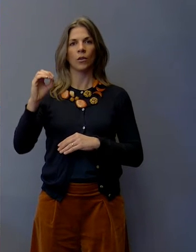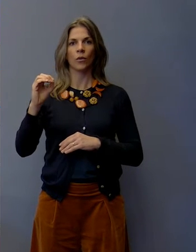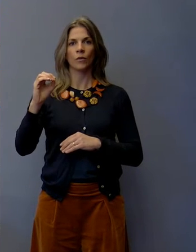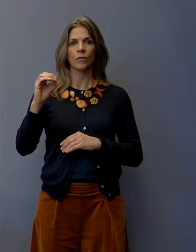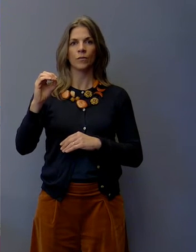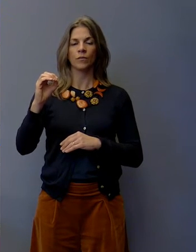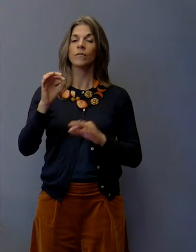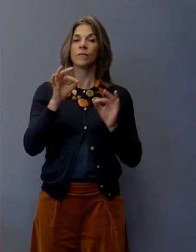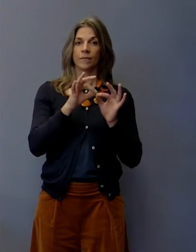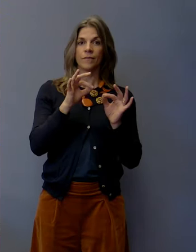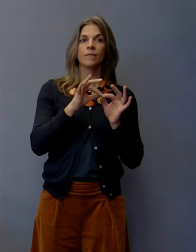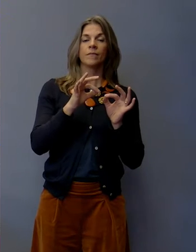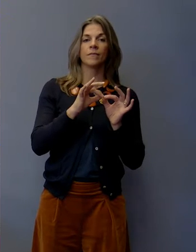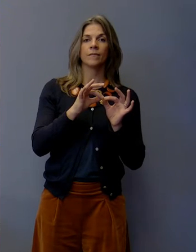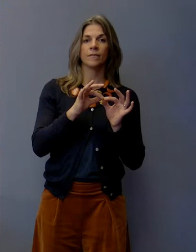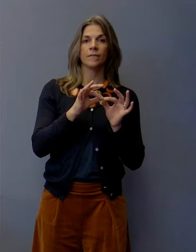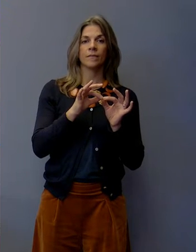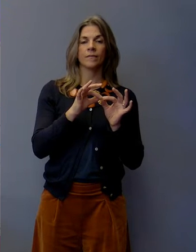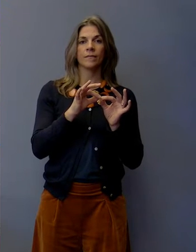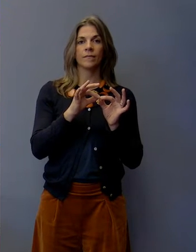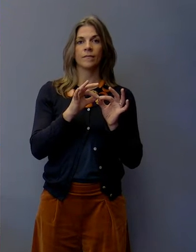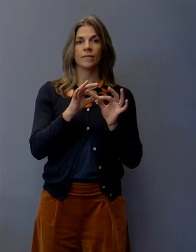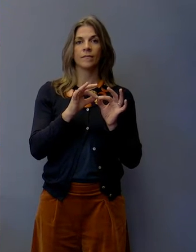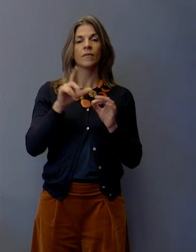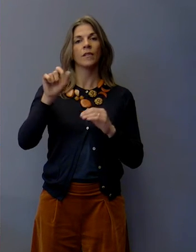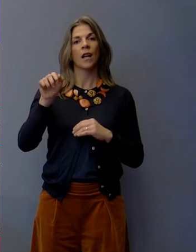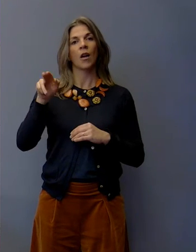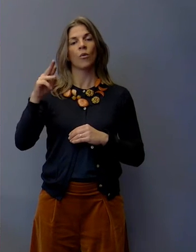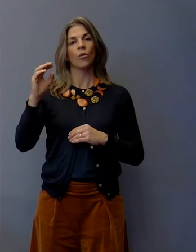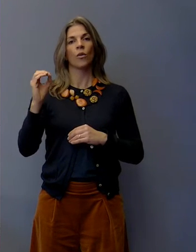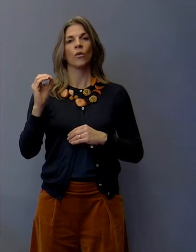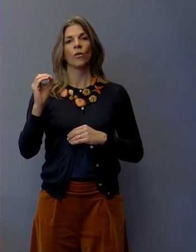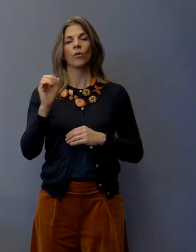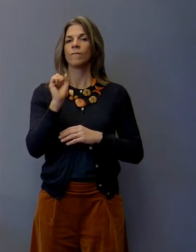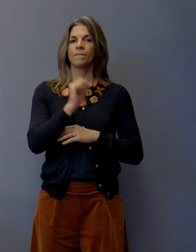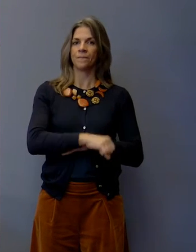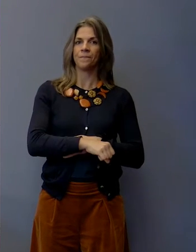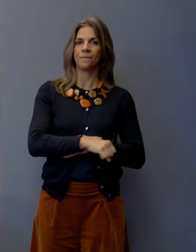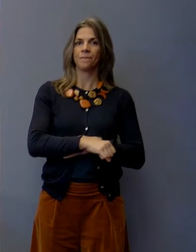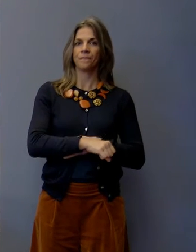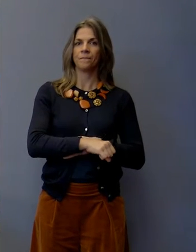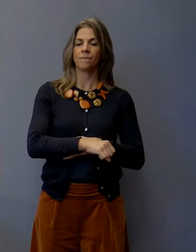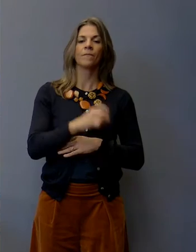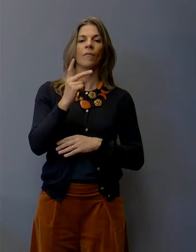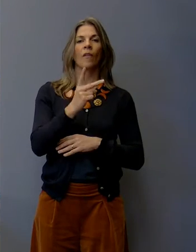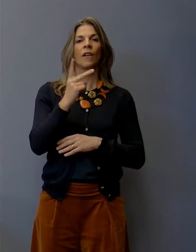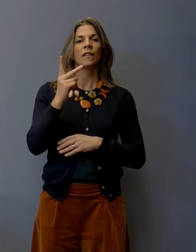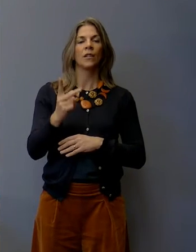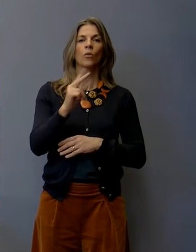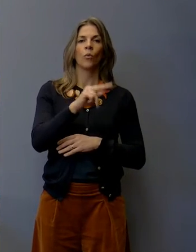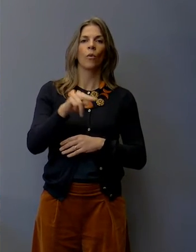amorevole consigliera lauro contraria 22 voti contrari